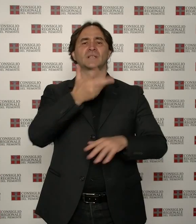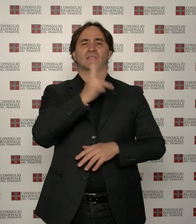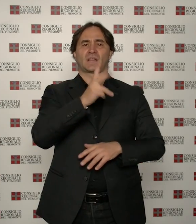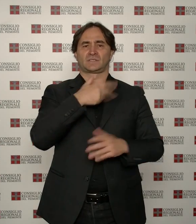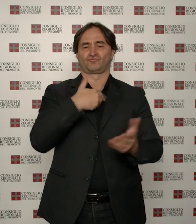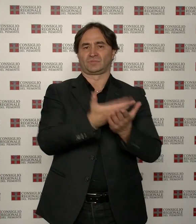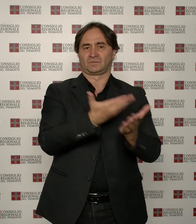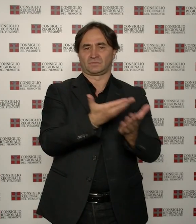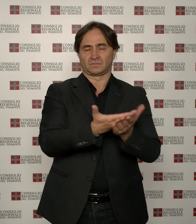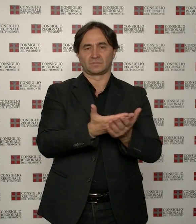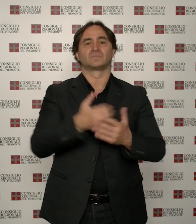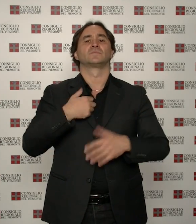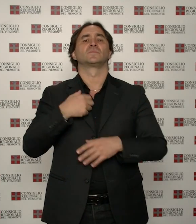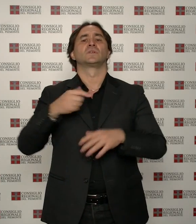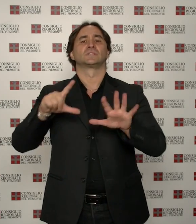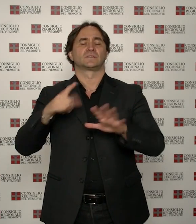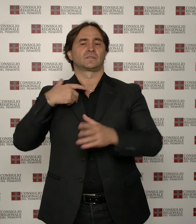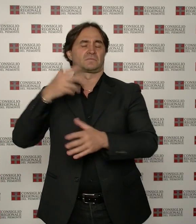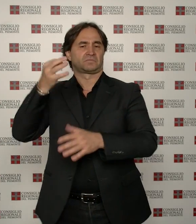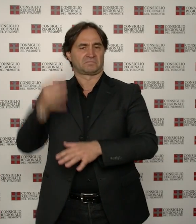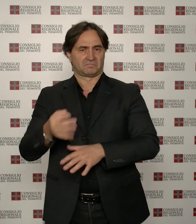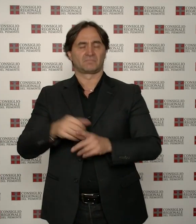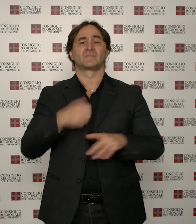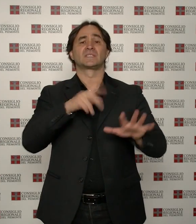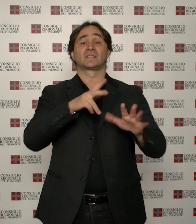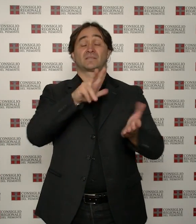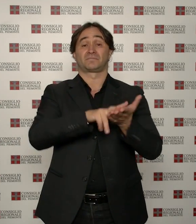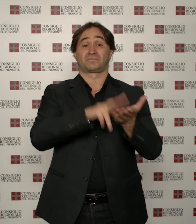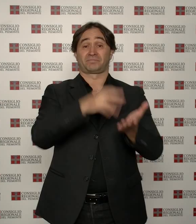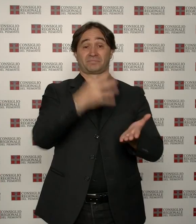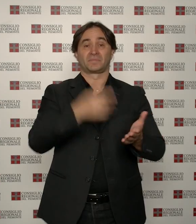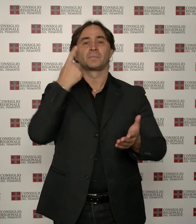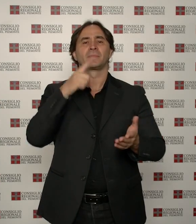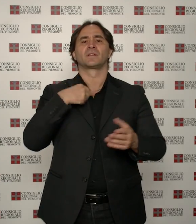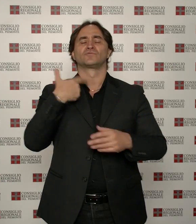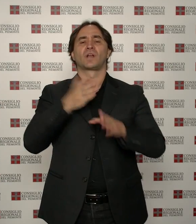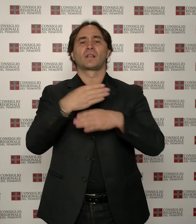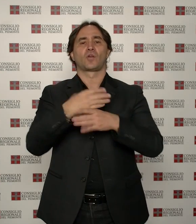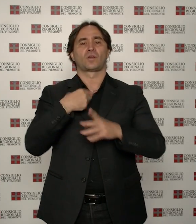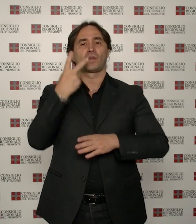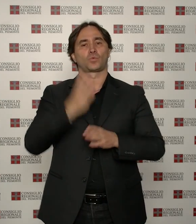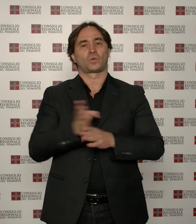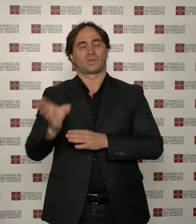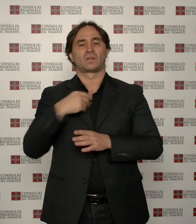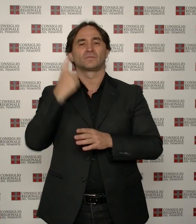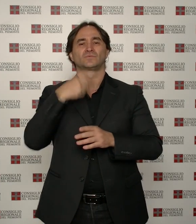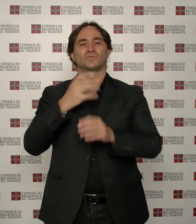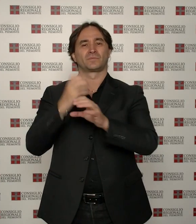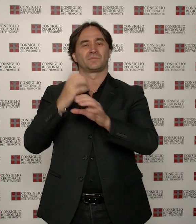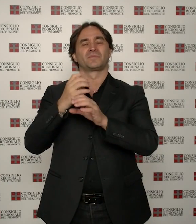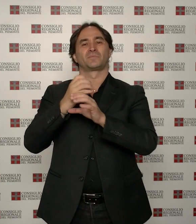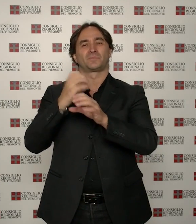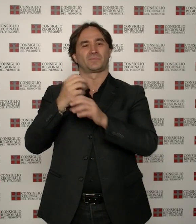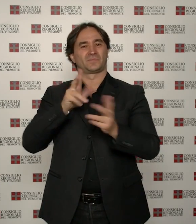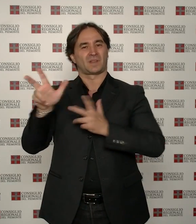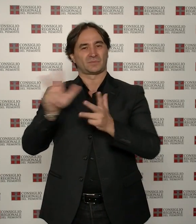giorno. 7 i documenti approvati, 2 riguardano le agevolazioni per determinate categorie di utenti dei mezzi pubblici, tra cui